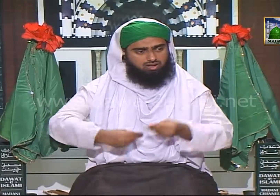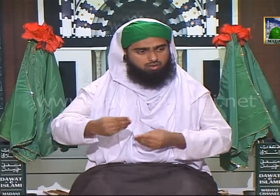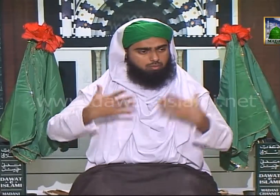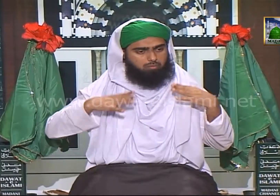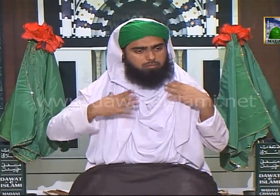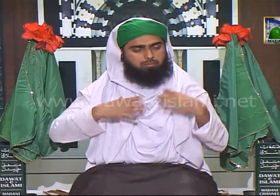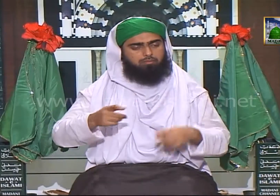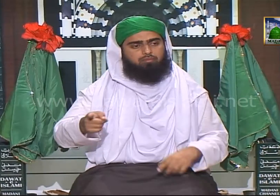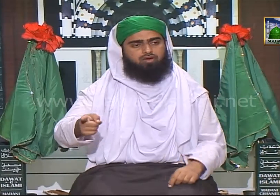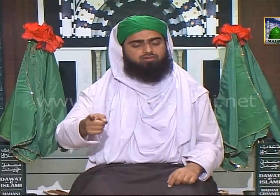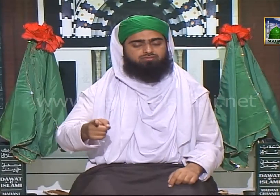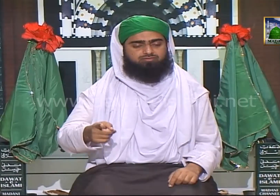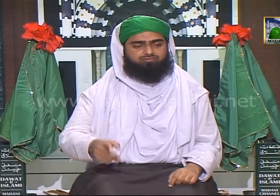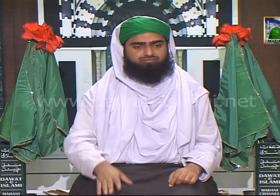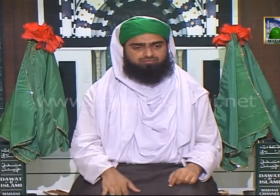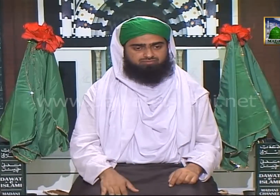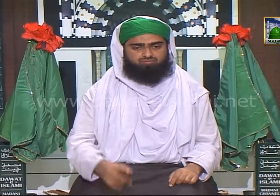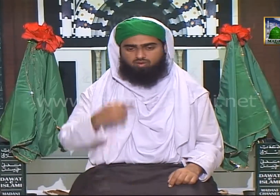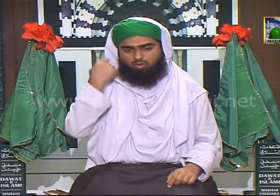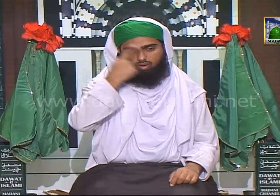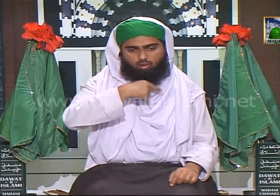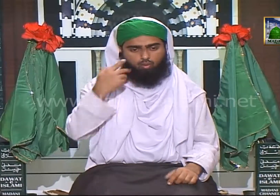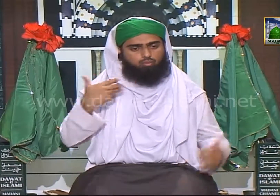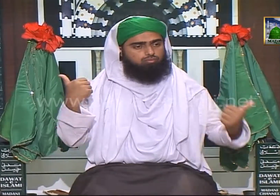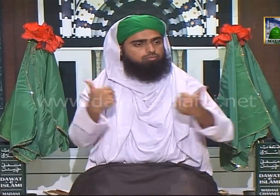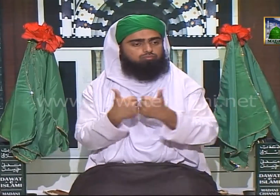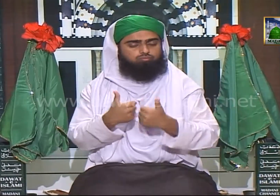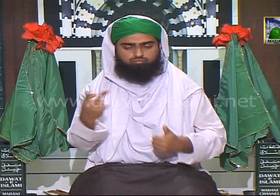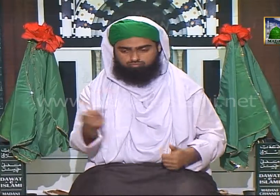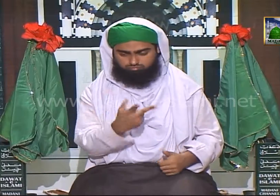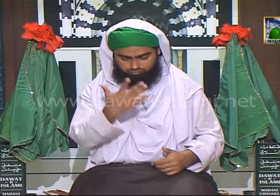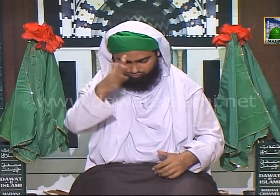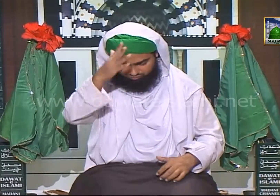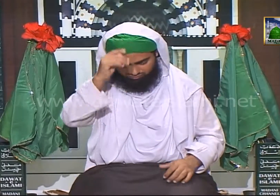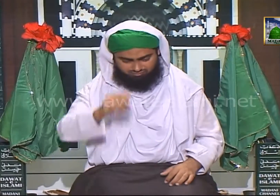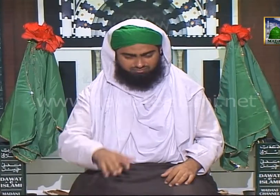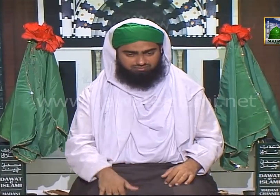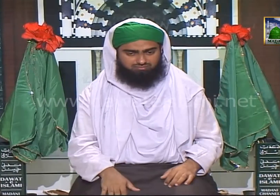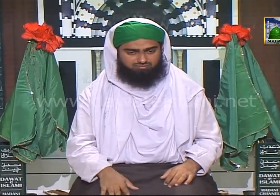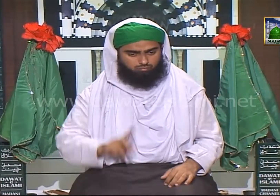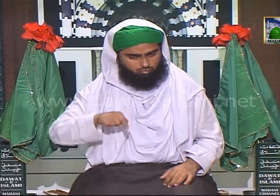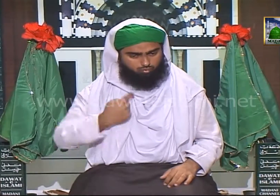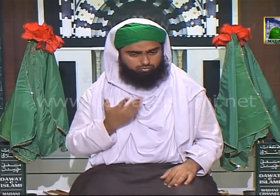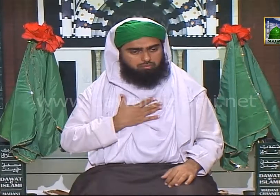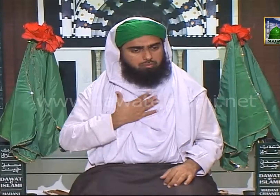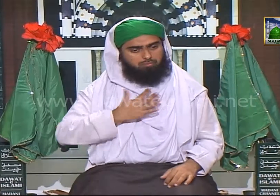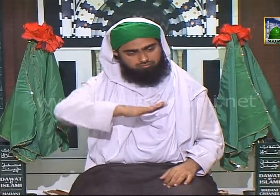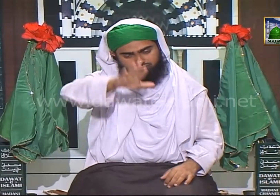ہے کوئی ایسا بادشاہ اور فرمانروا جو ہمارے شہنشاہوں کی مثال قائم کرتے مقابلہ کرتے نہیں؟ ارے خود میرے آقا